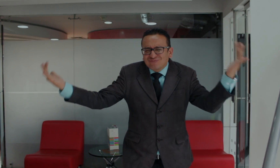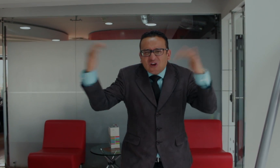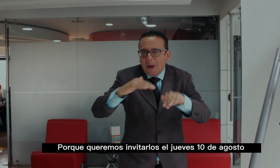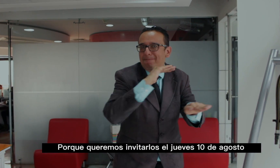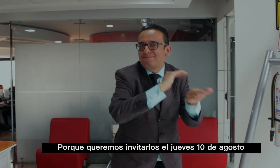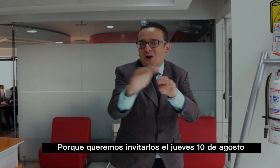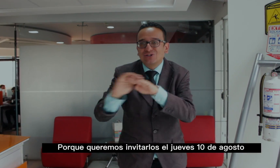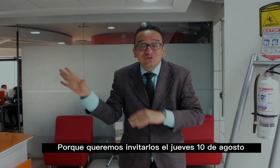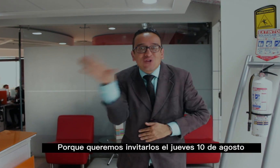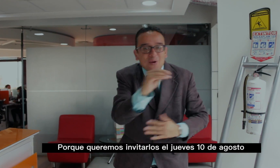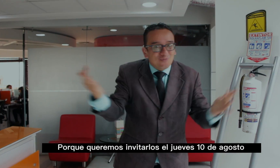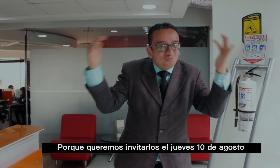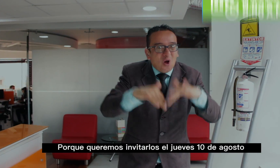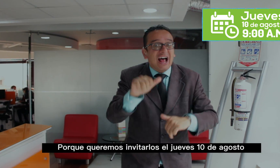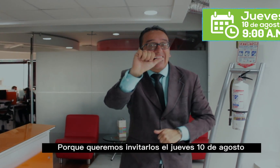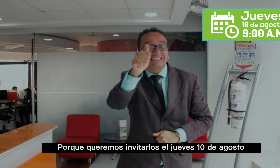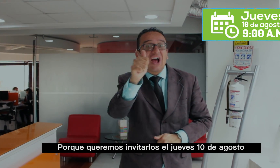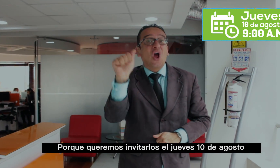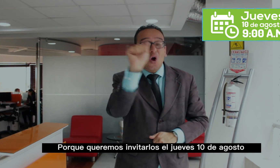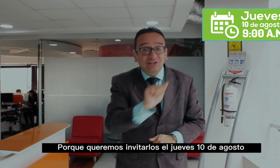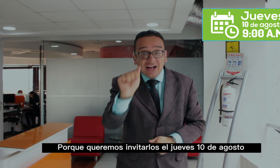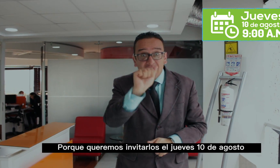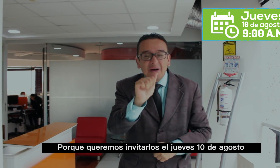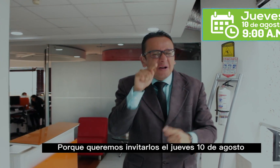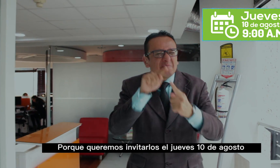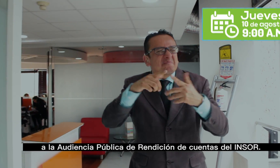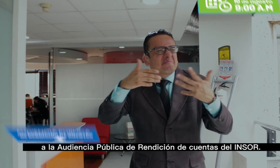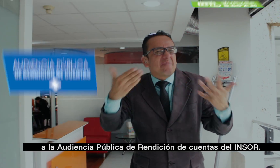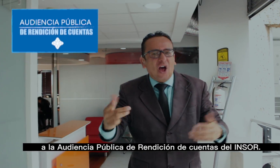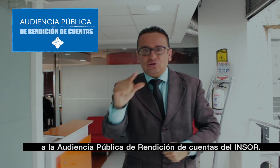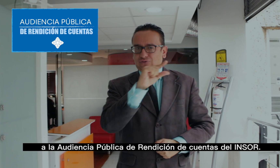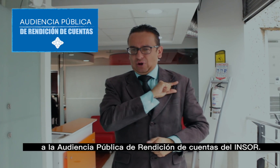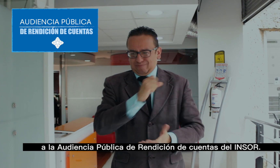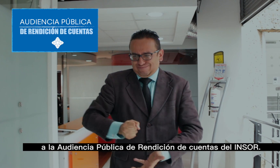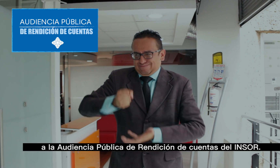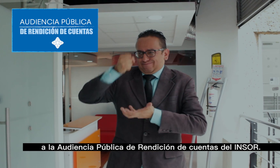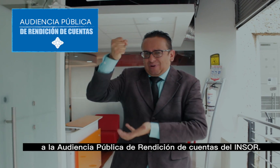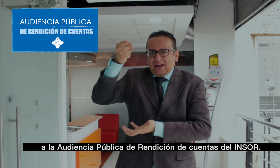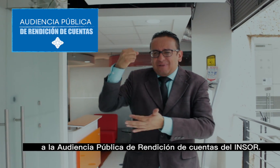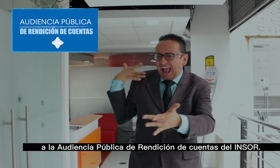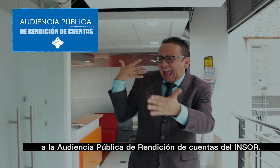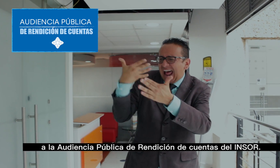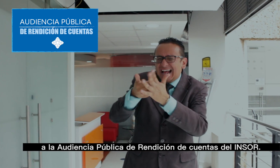Porque queremos invitarlos el jueves 10 de agosto a la audiencia pública de rendición de cuentas del INSOR.